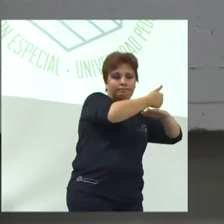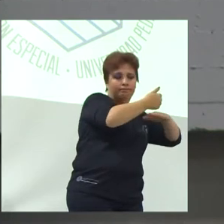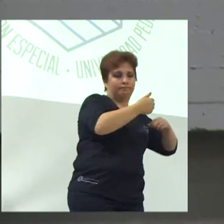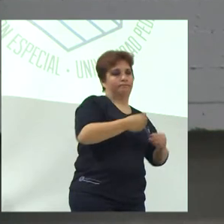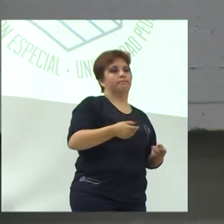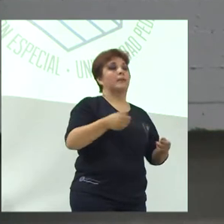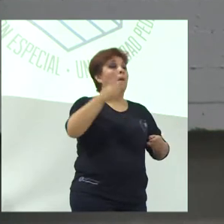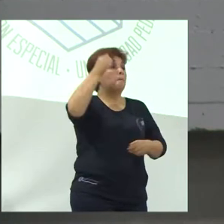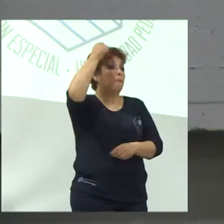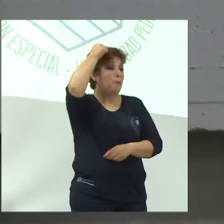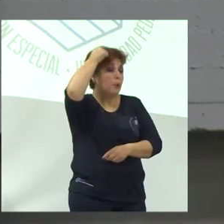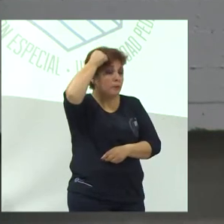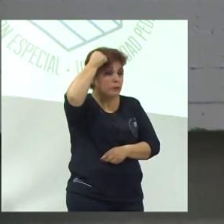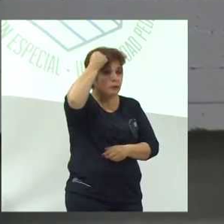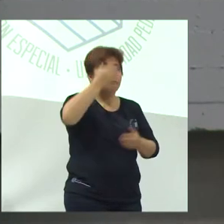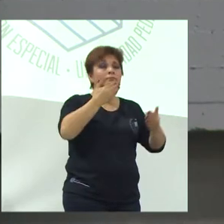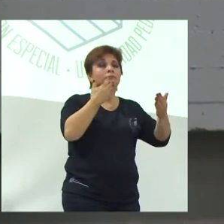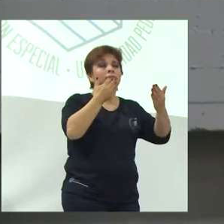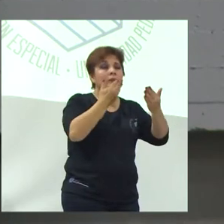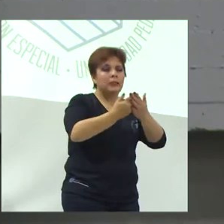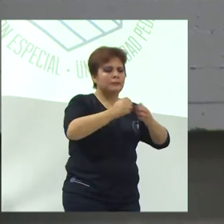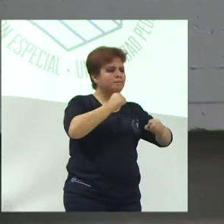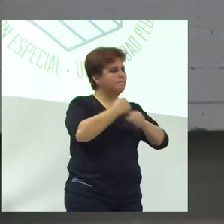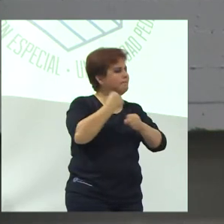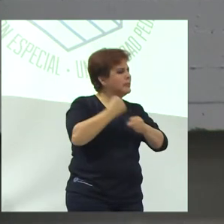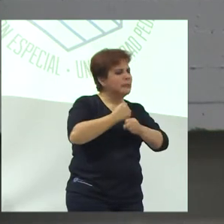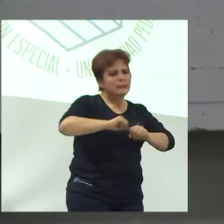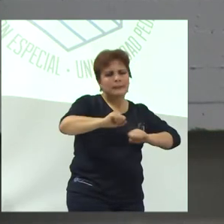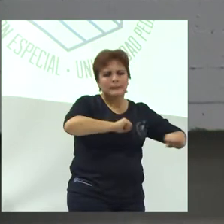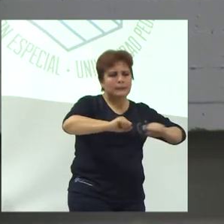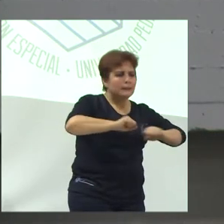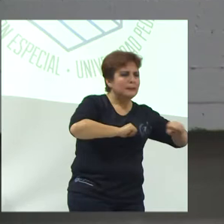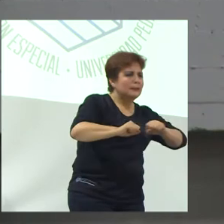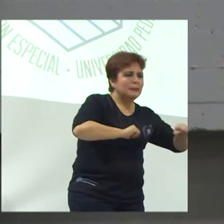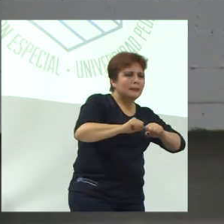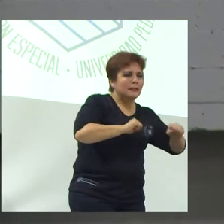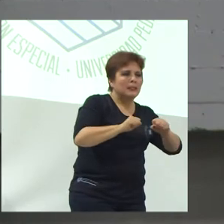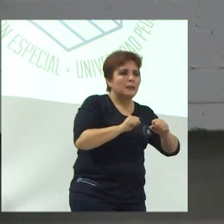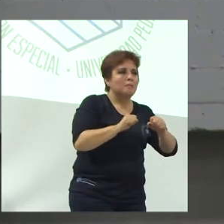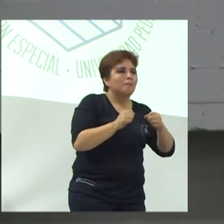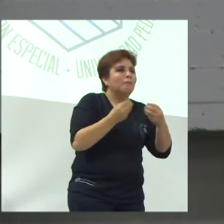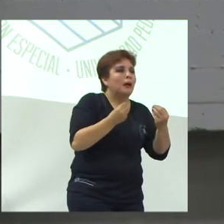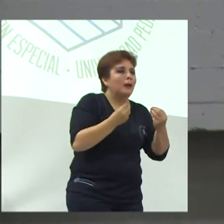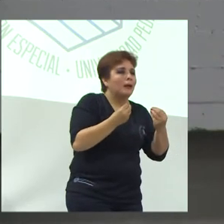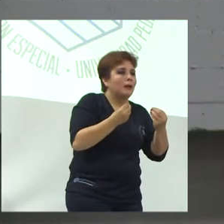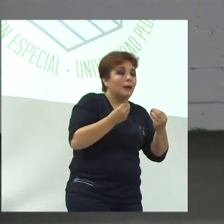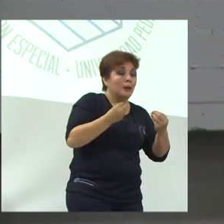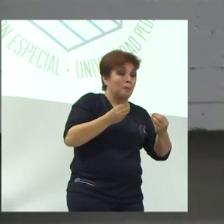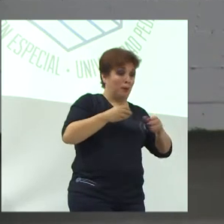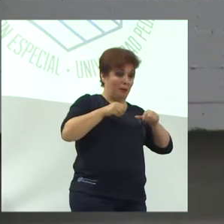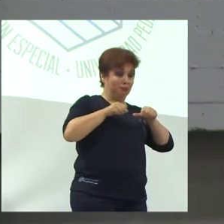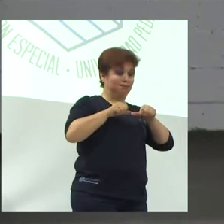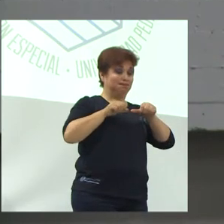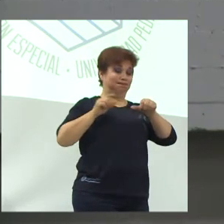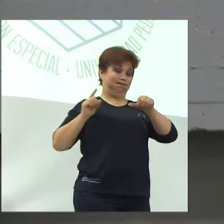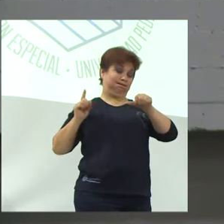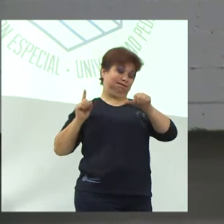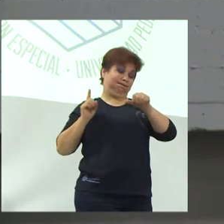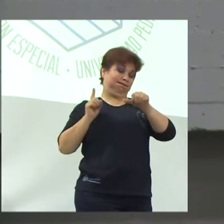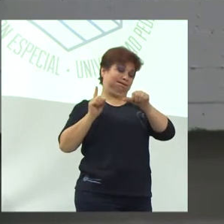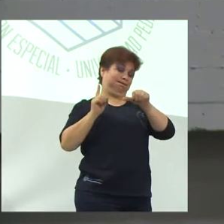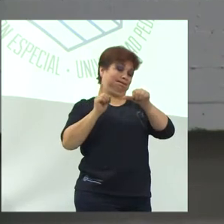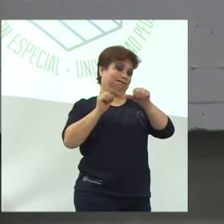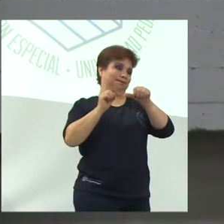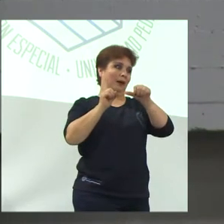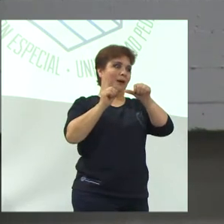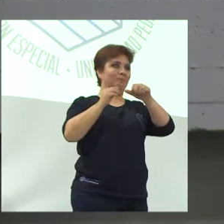licenciatura para mantener su trayectoria forjar su presente y avanzar en el futuro